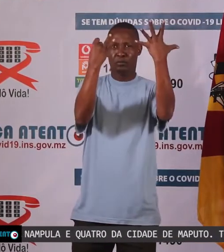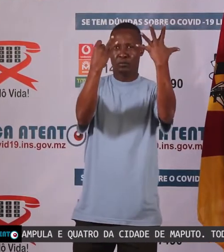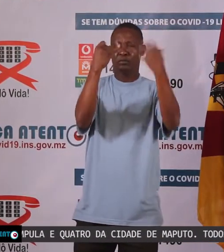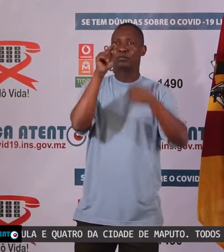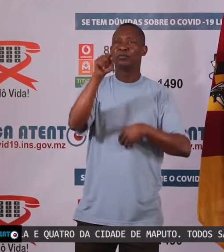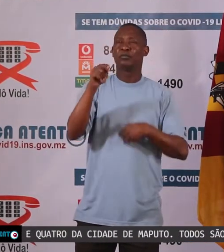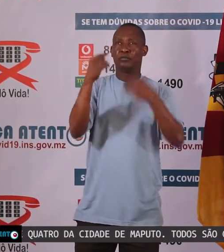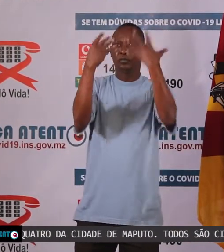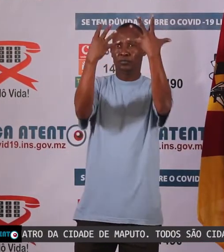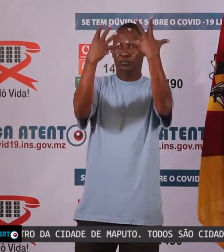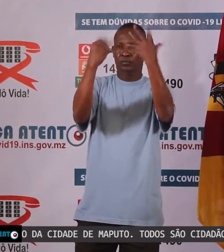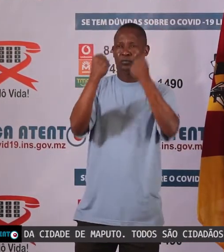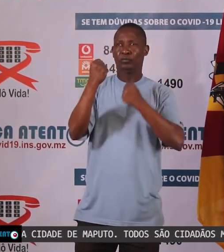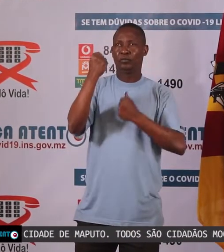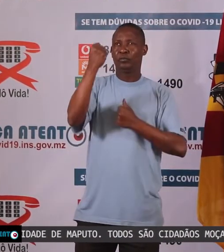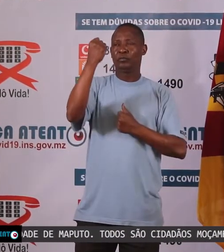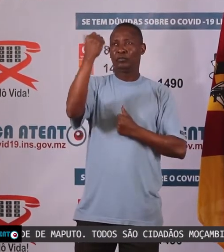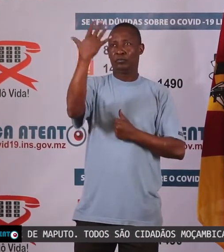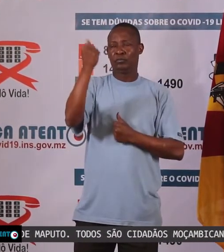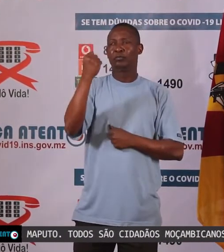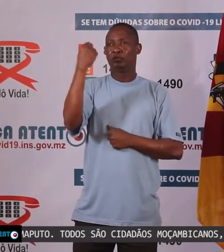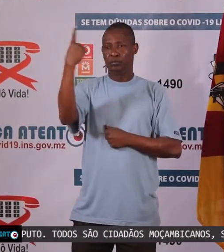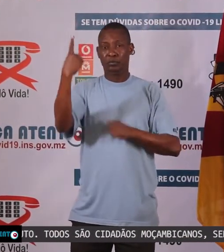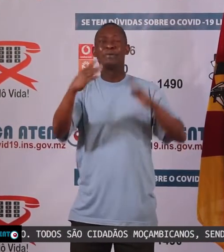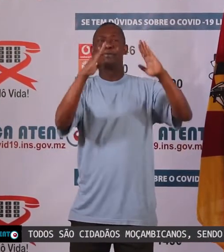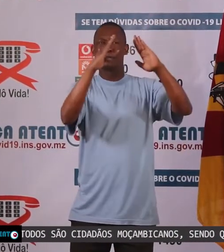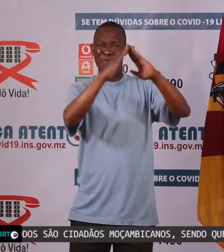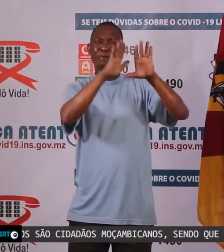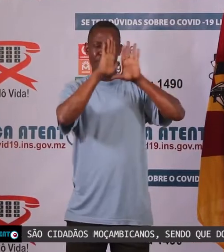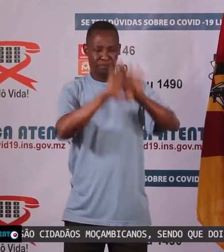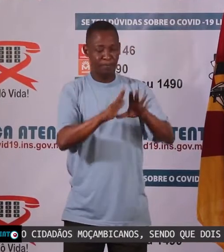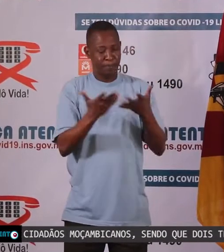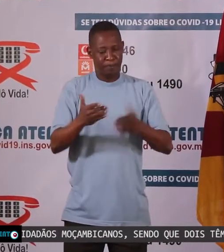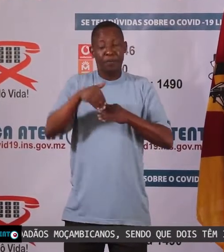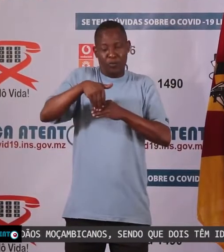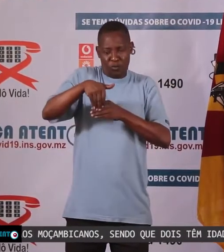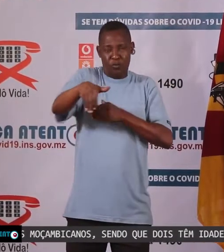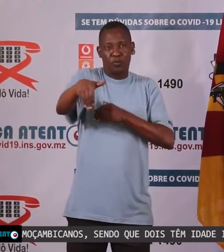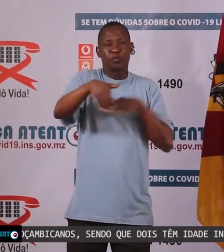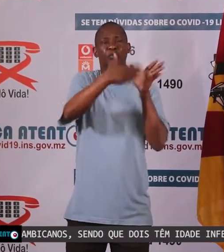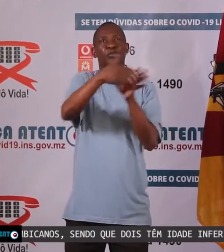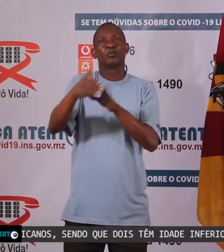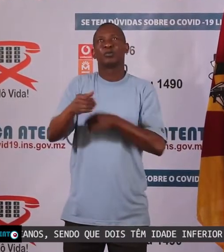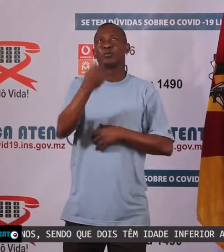17.951 ficaram em quarentena e continuando ainda em seguimento em quarentena,